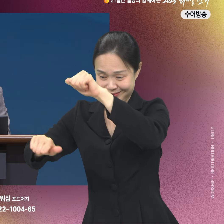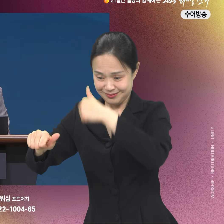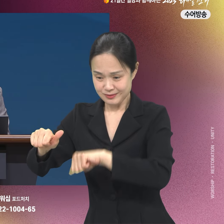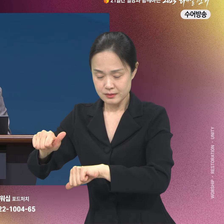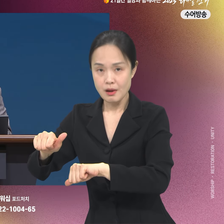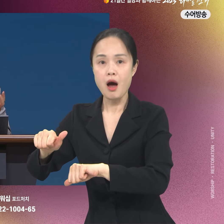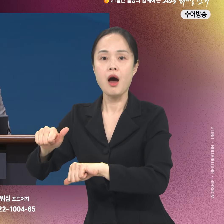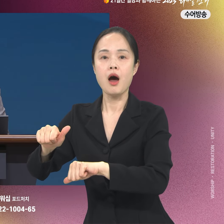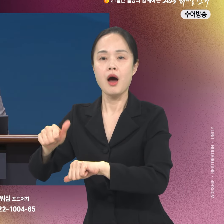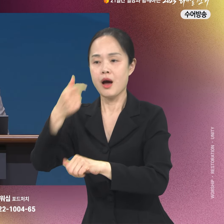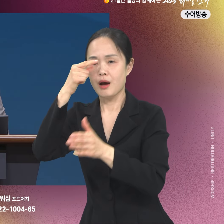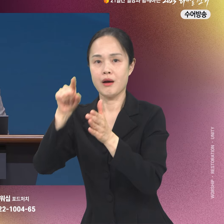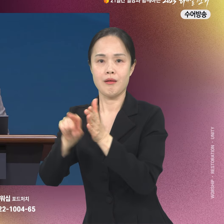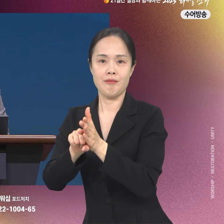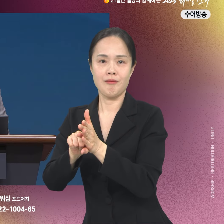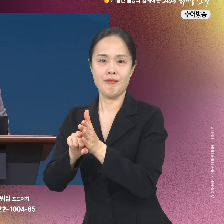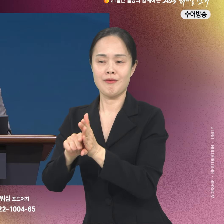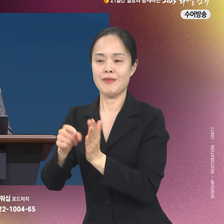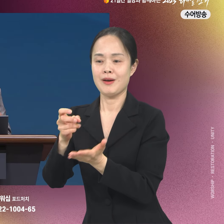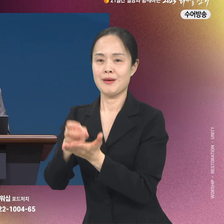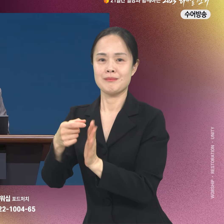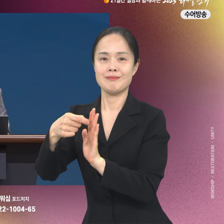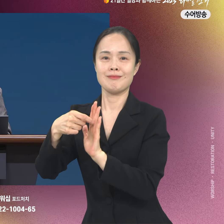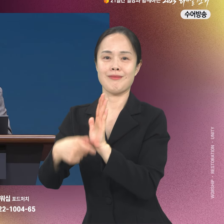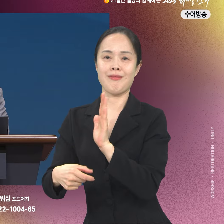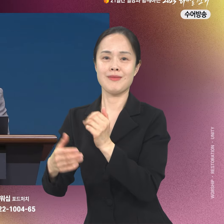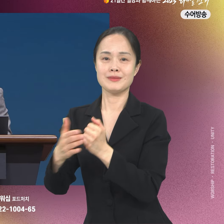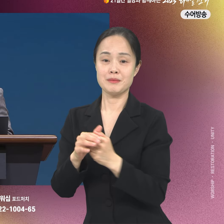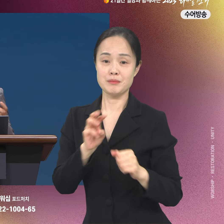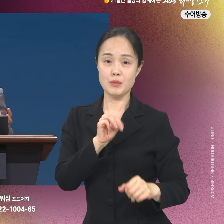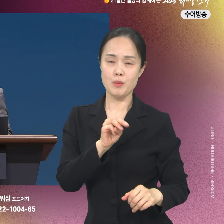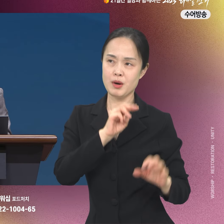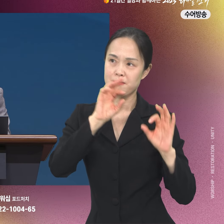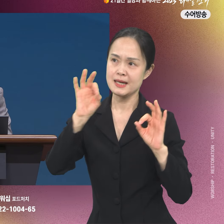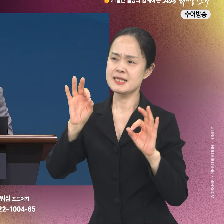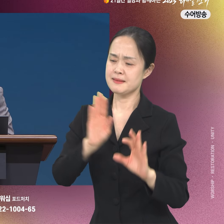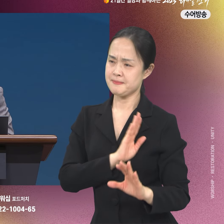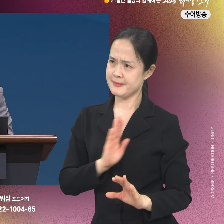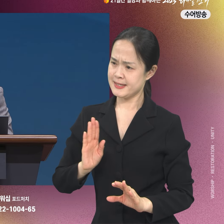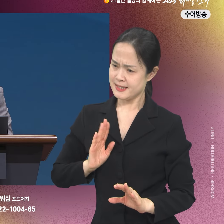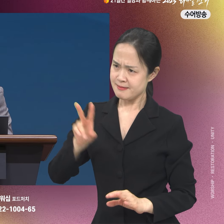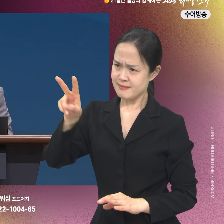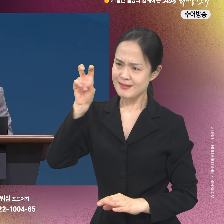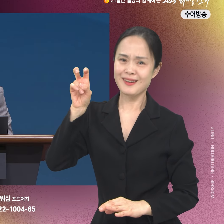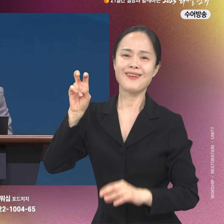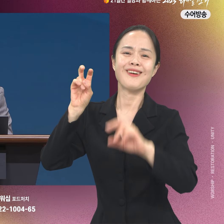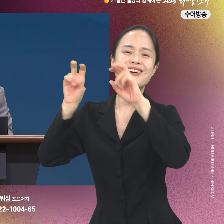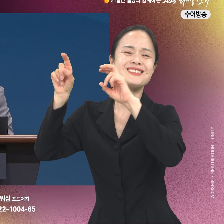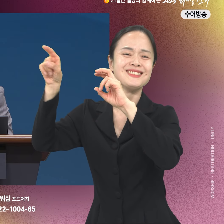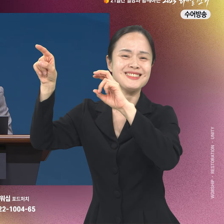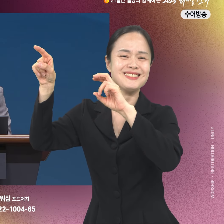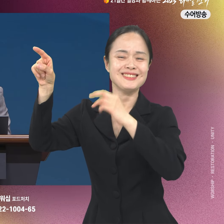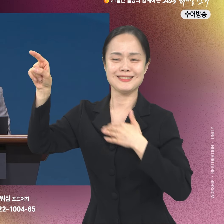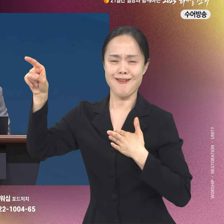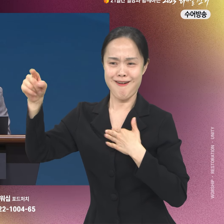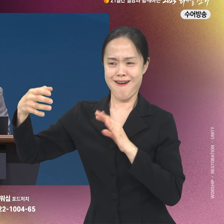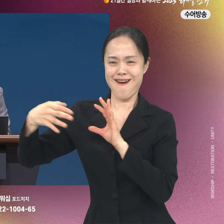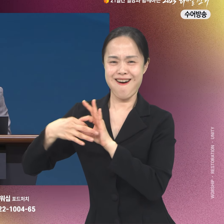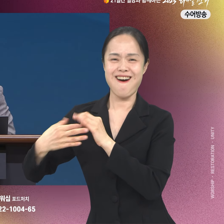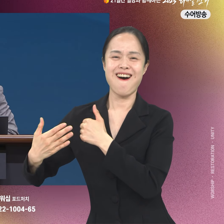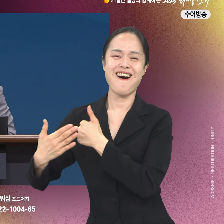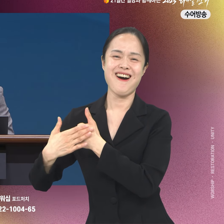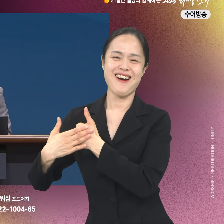작품들을 그 배급사가 번 회퍼, 킹 오브 킹스 같은 영화를 개봉을 하니까